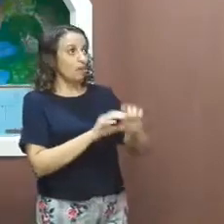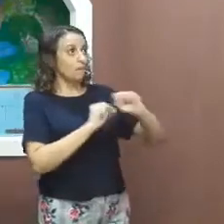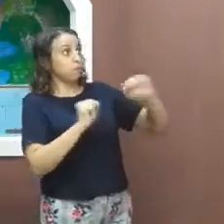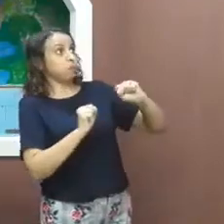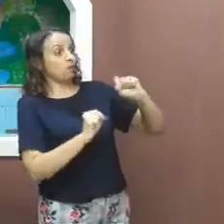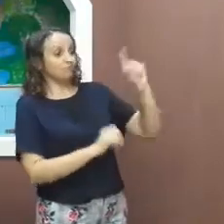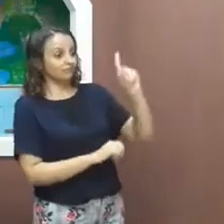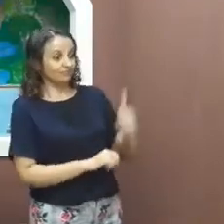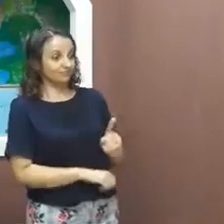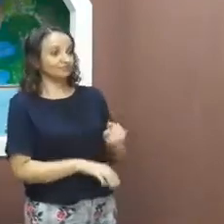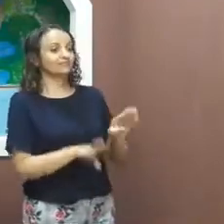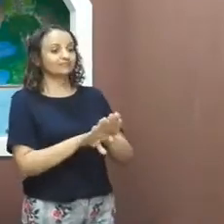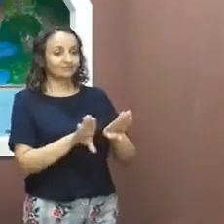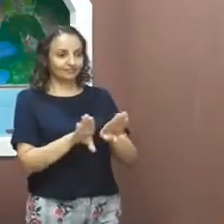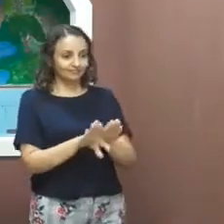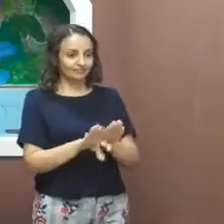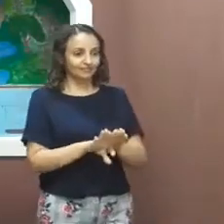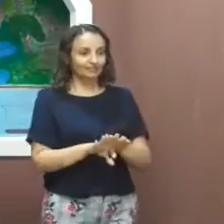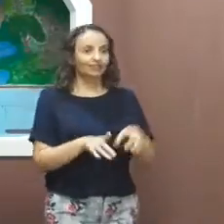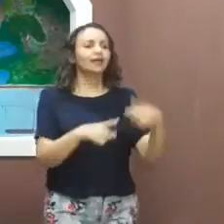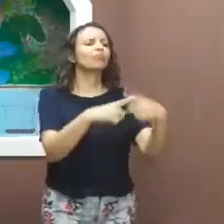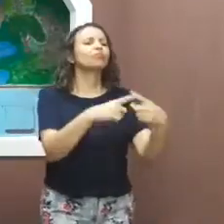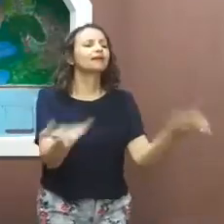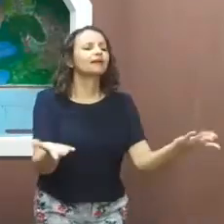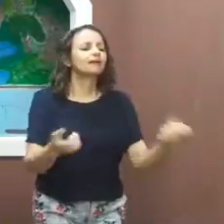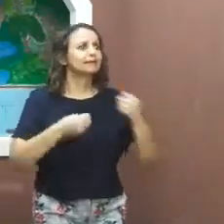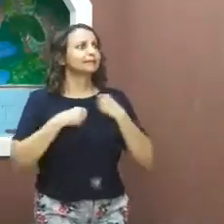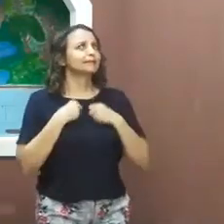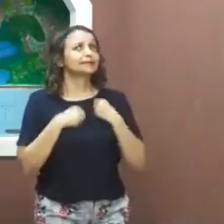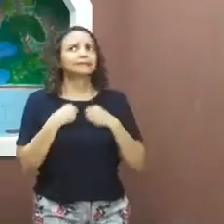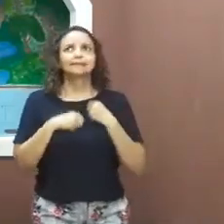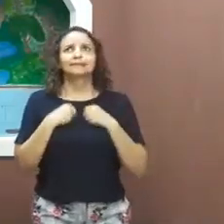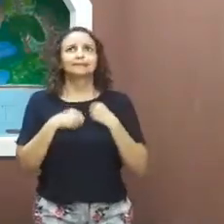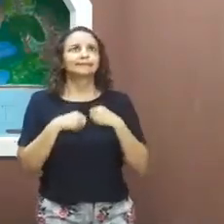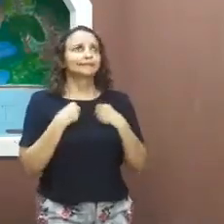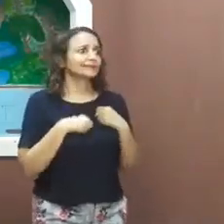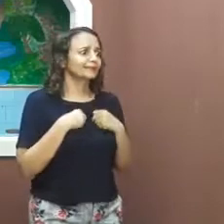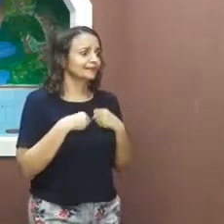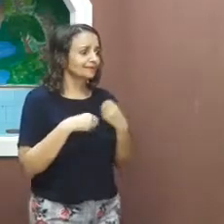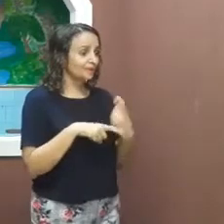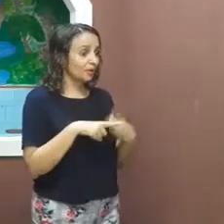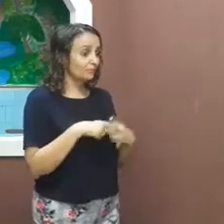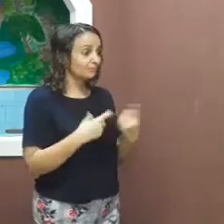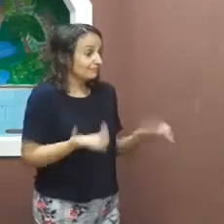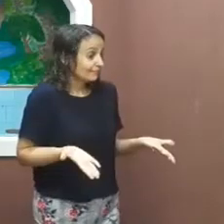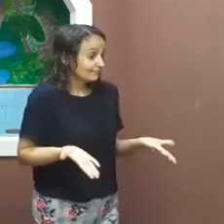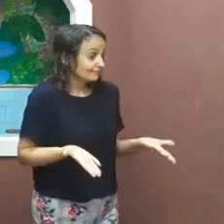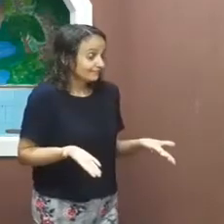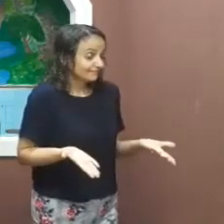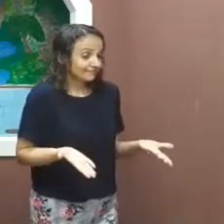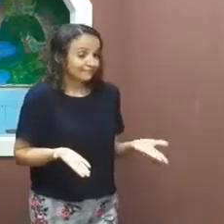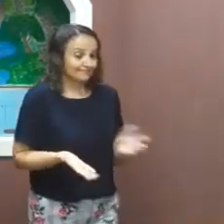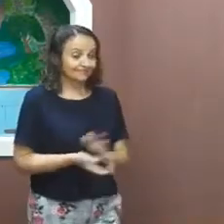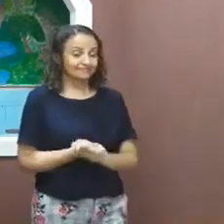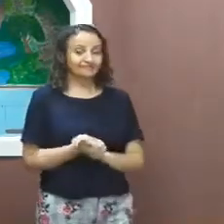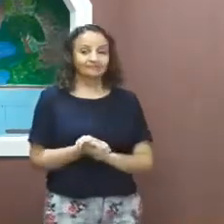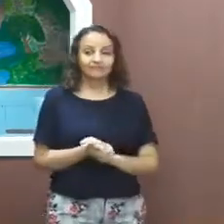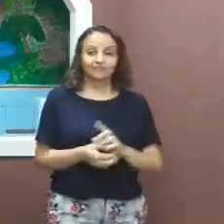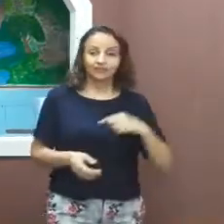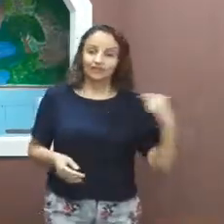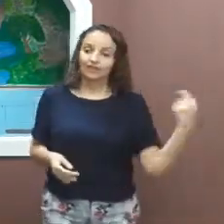sabiam disso? Por que fica ansioso? Por que fica ansioso? Meus queridos,